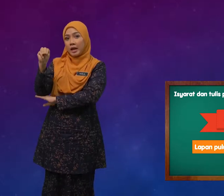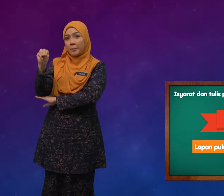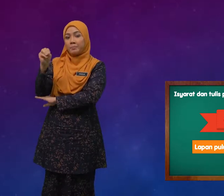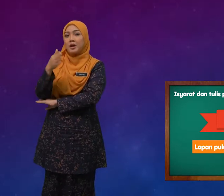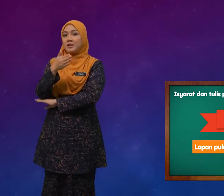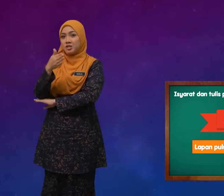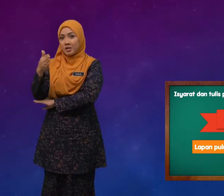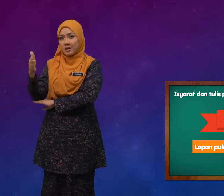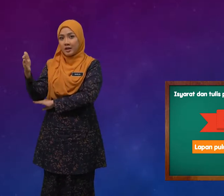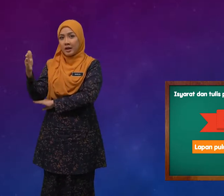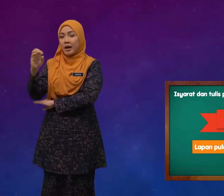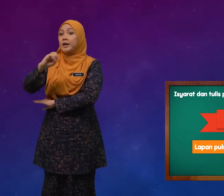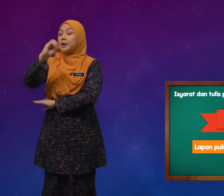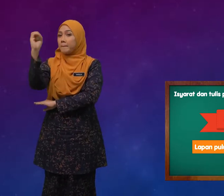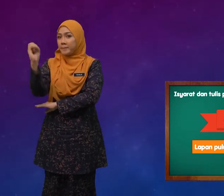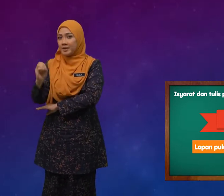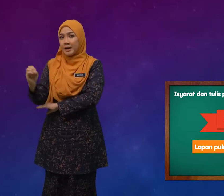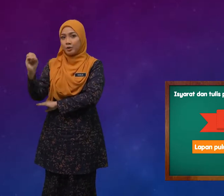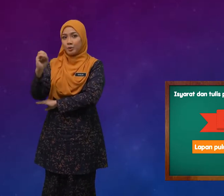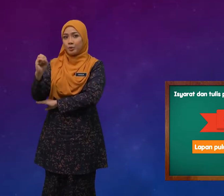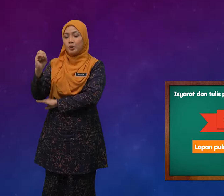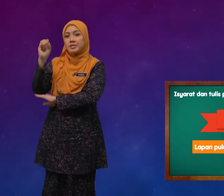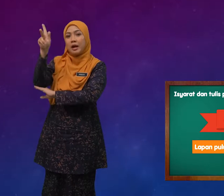6 ENAM, jarakkan peratus